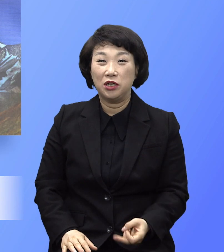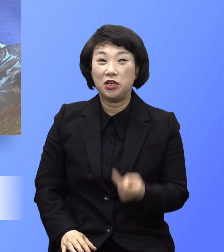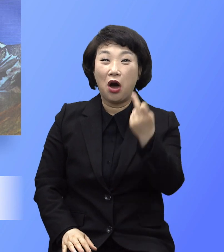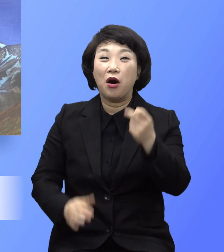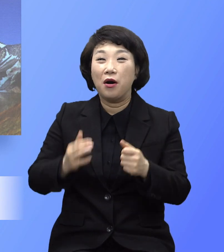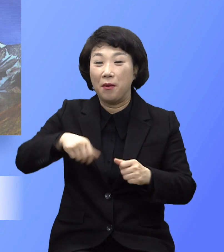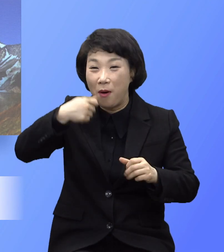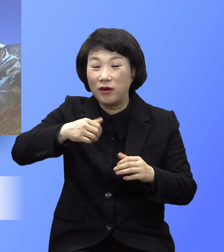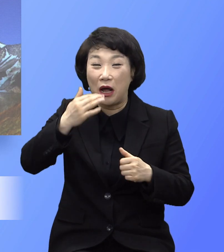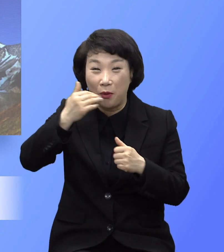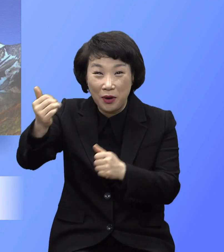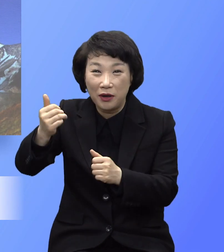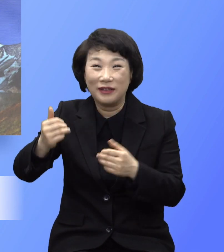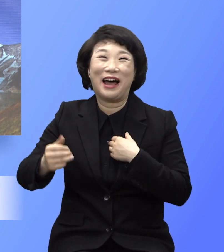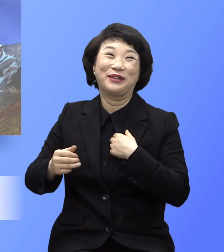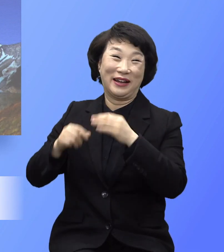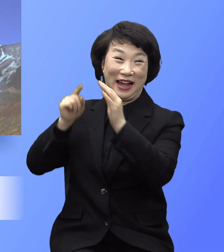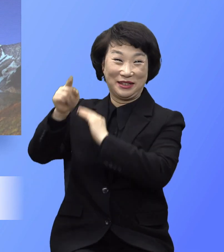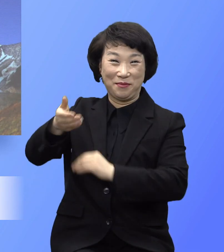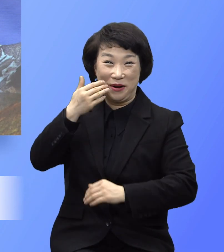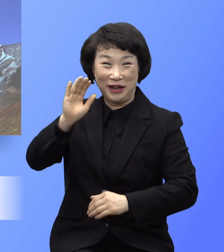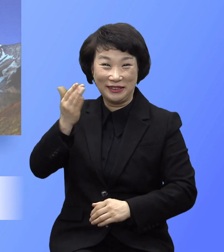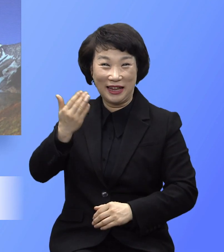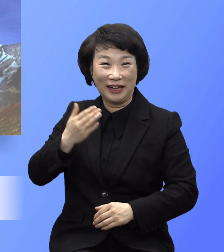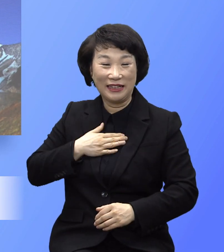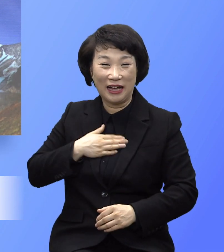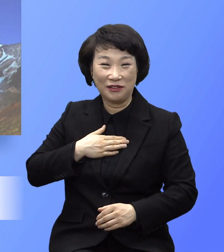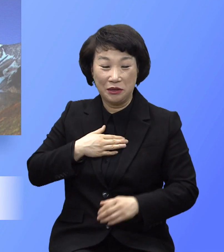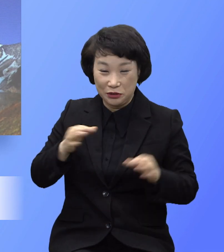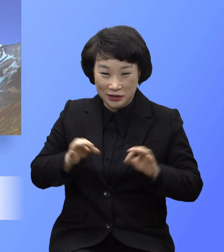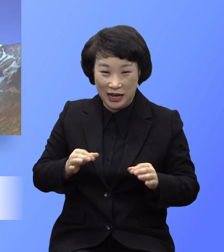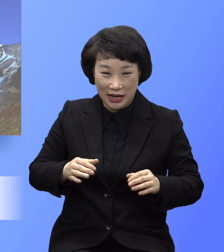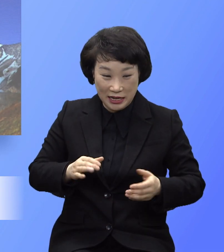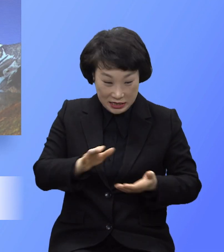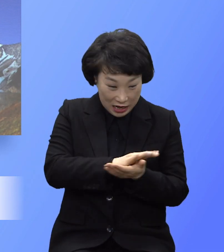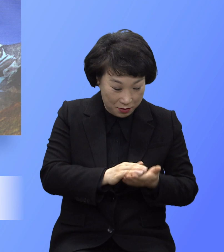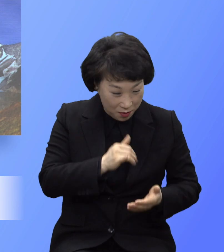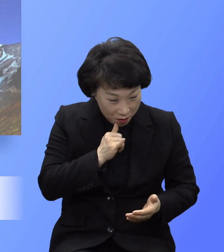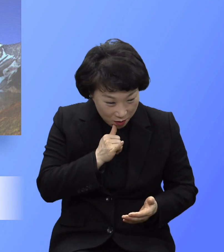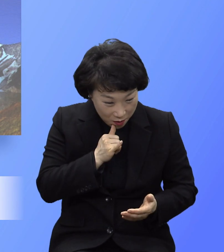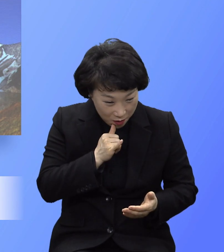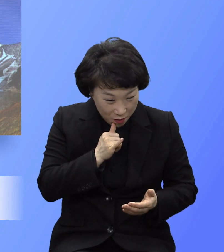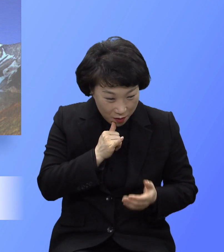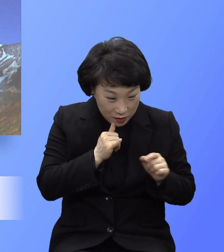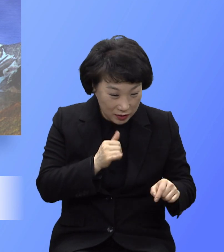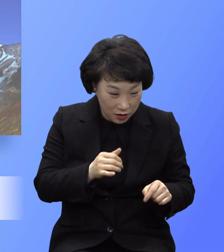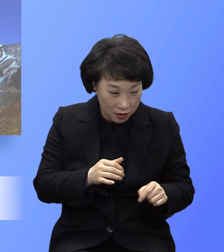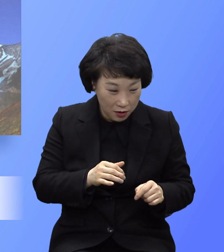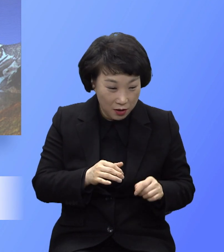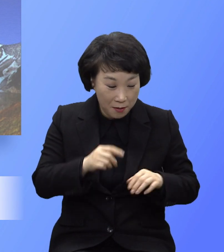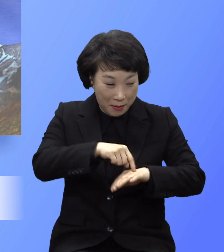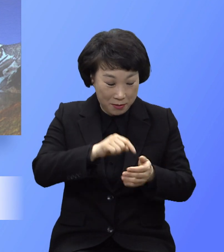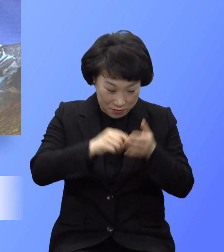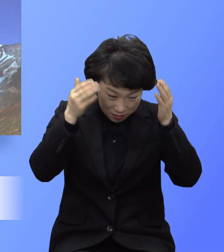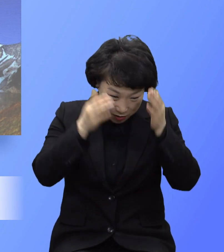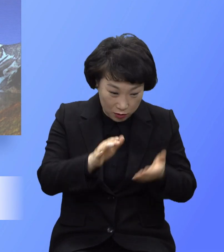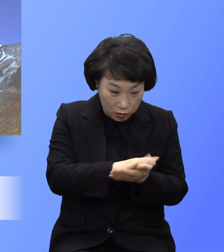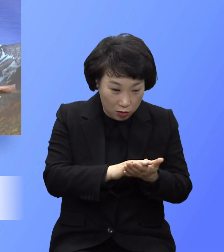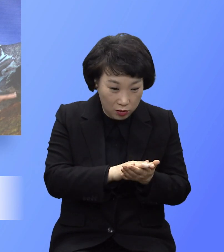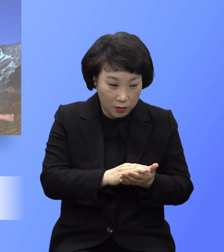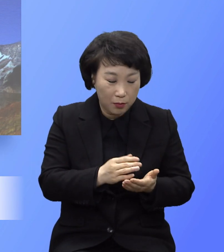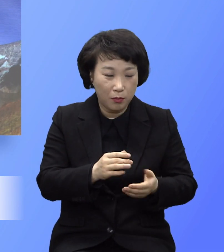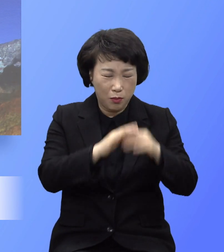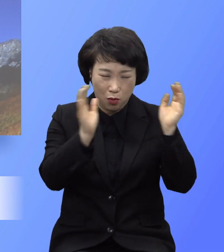그런 것은 나도 가서 먹어야 되겠네. 그 순간에 재밌게 놀던 것이 마음쏟아 놀던 것이